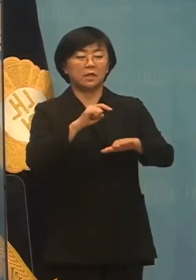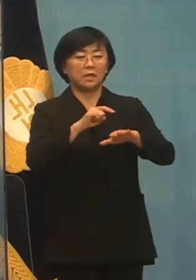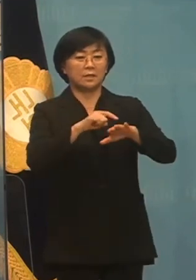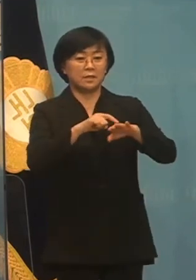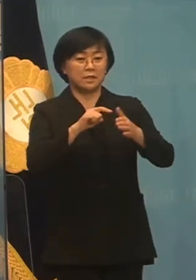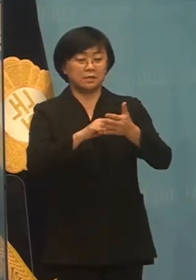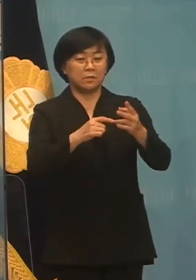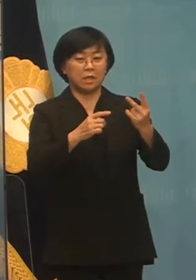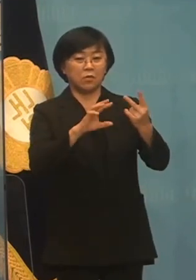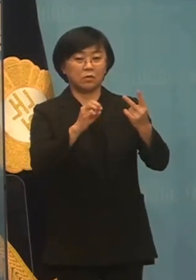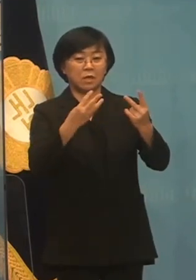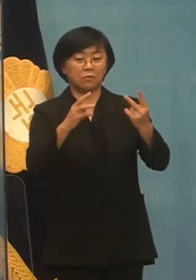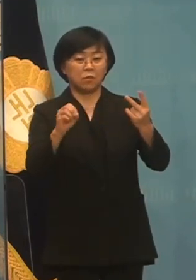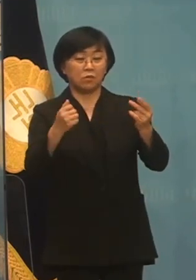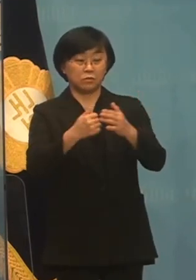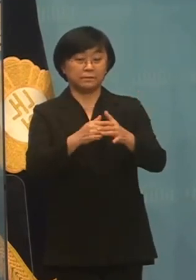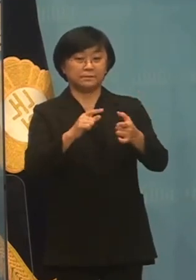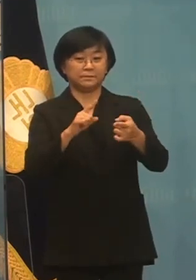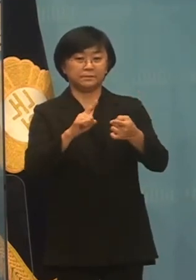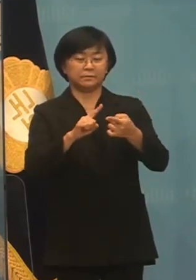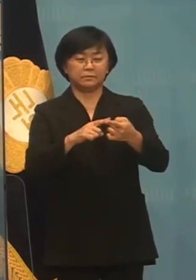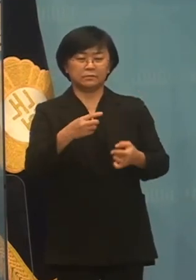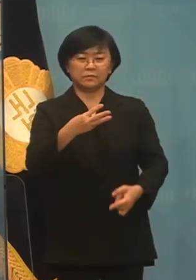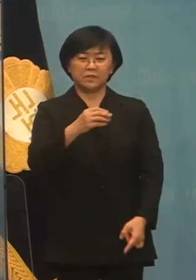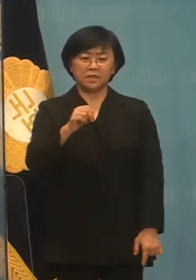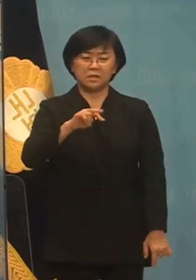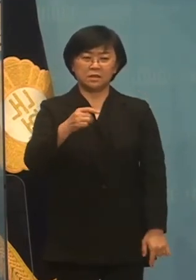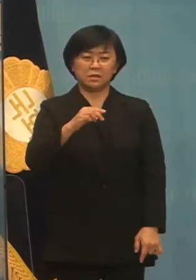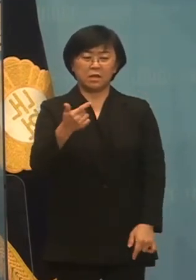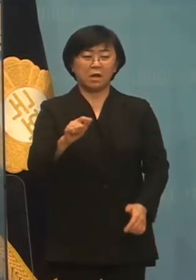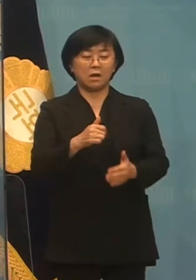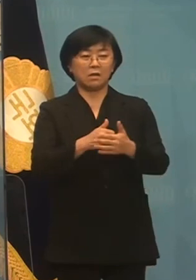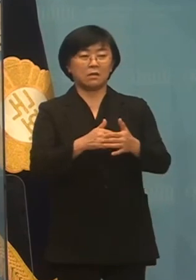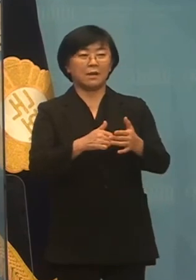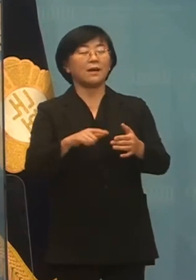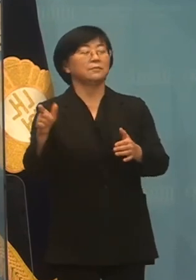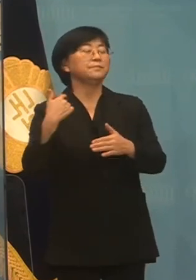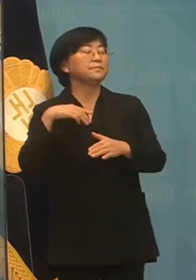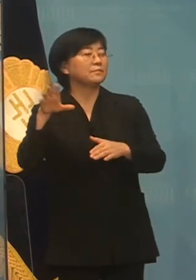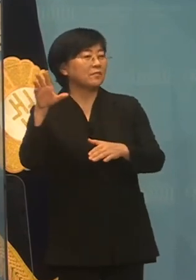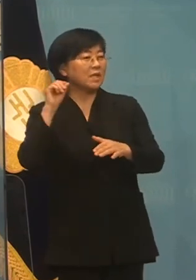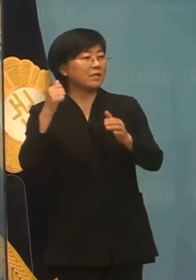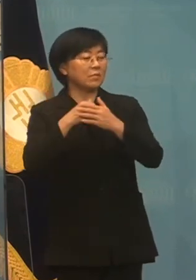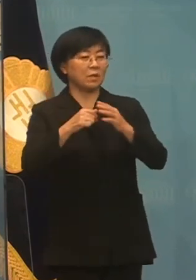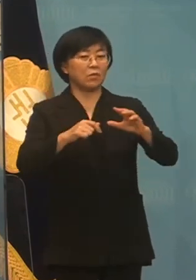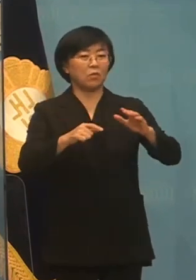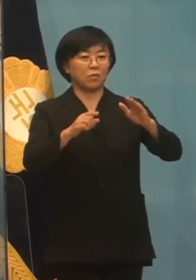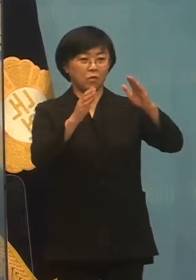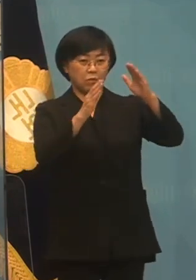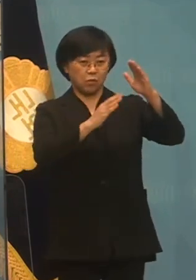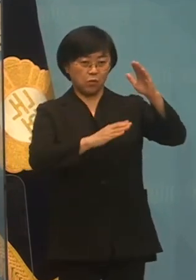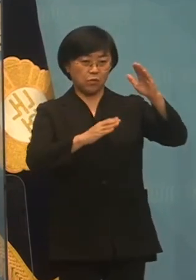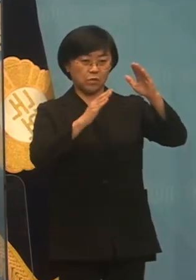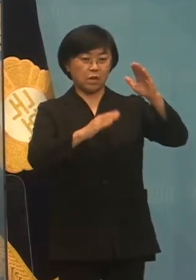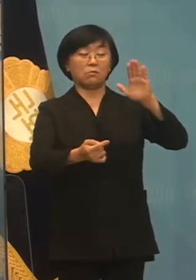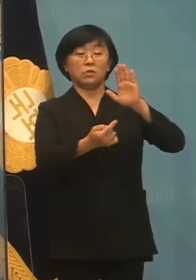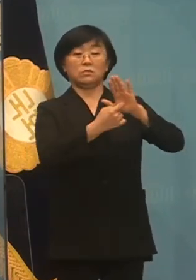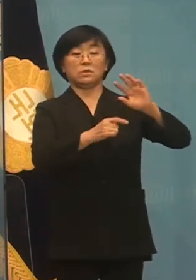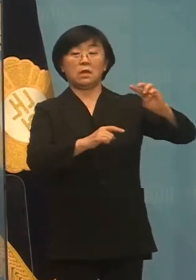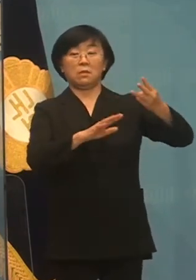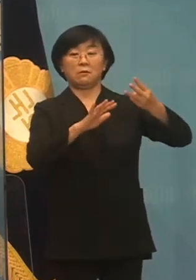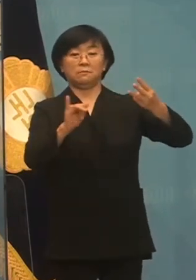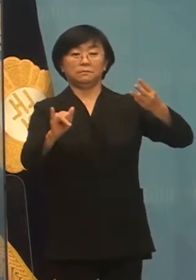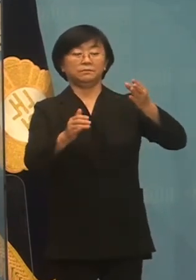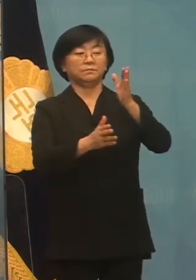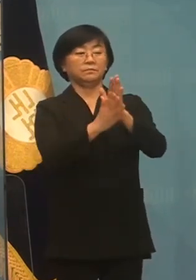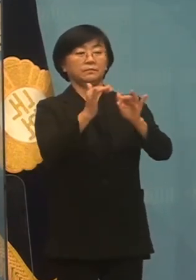리스너 프로젝트를 시작합니다. 리스너 프로젝트란 후보와 함께 공개 모집으로 모인 300여 명의 청년들이 시민